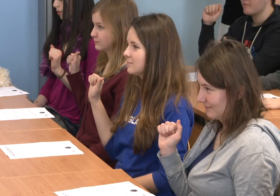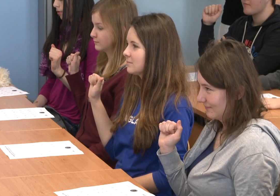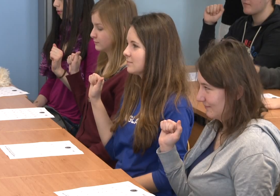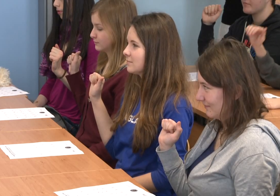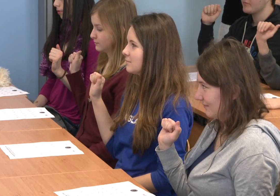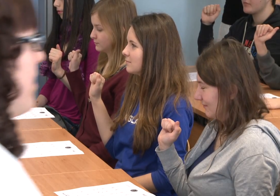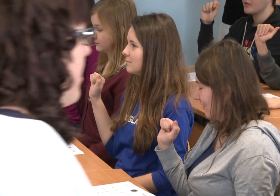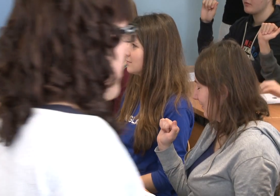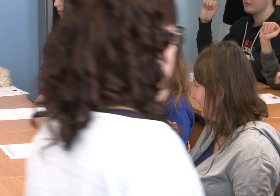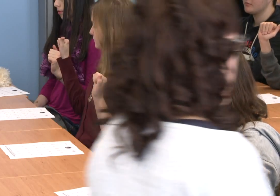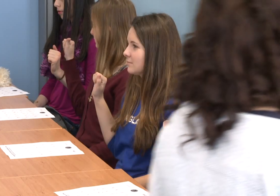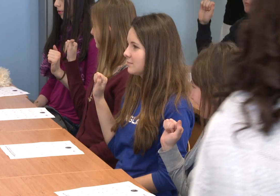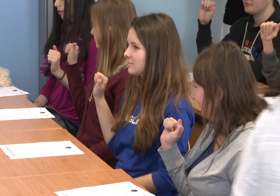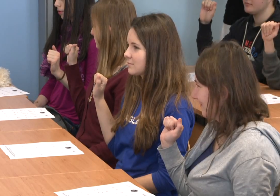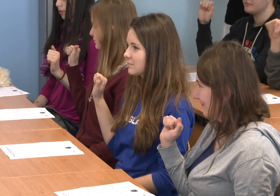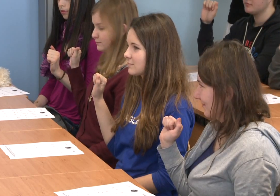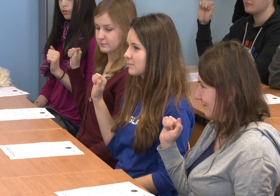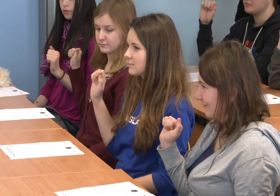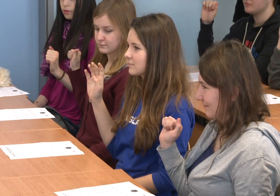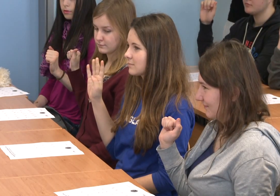Dlan naj bo obrnjena proti Žigi in Silvo. B.